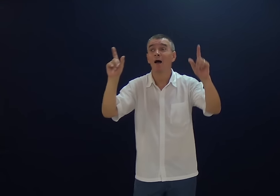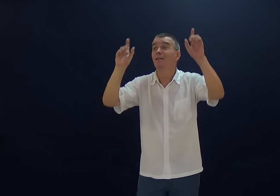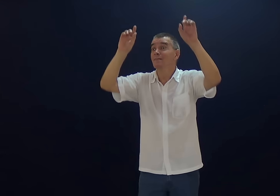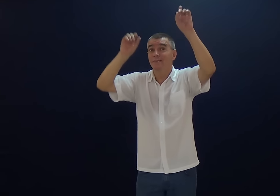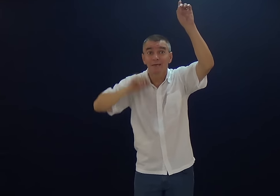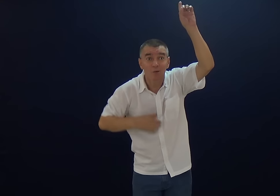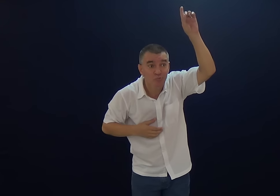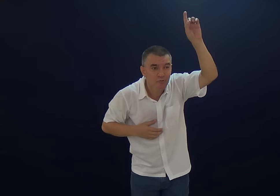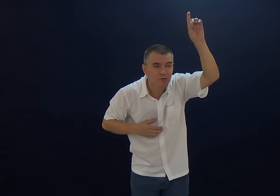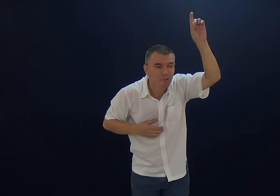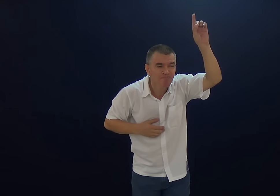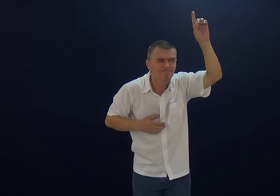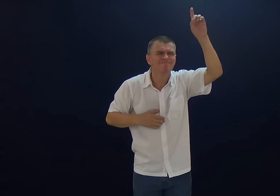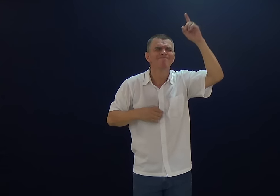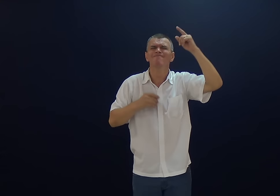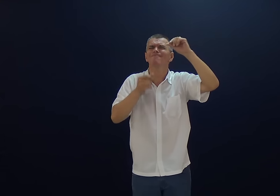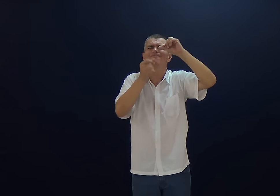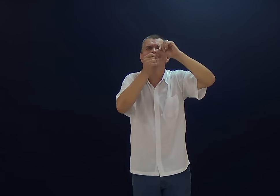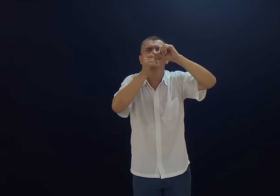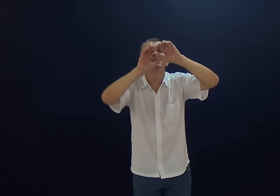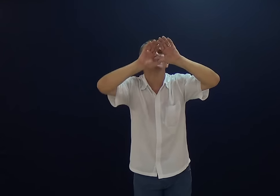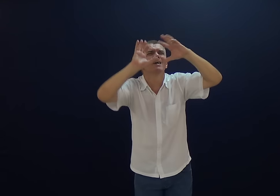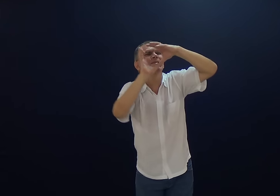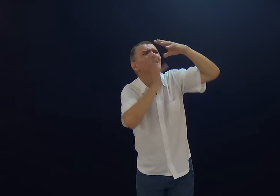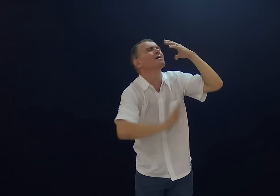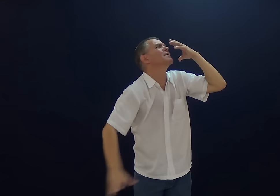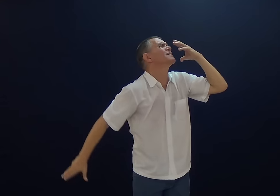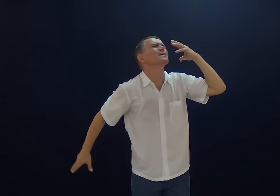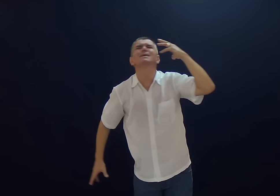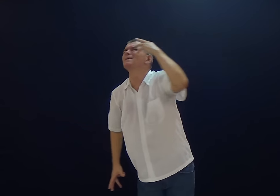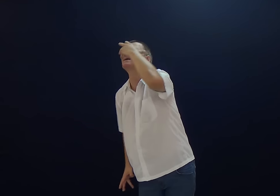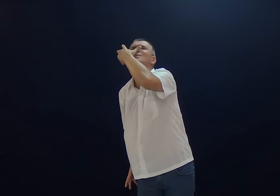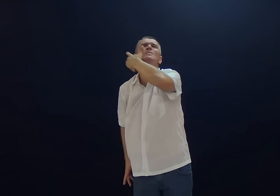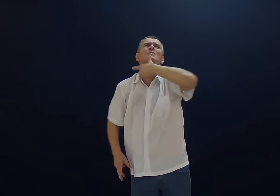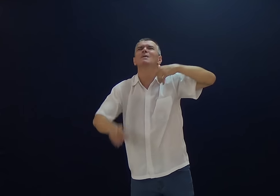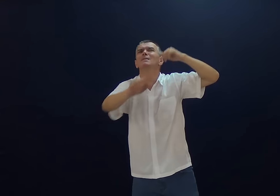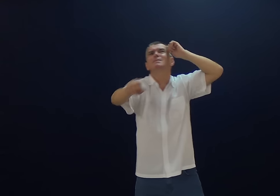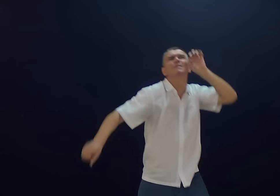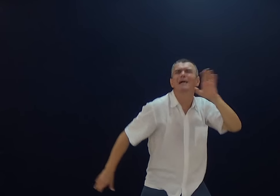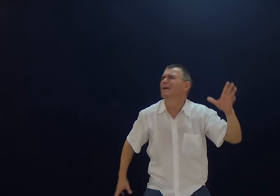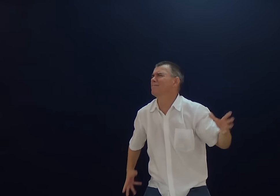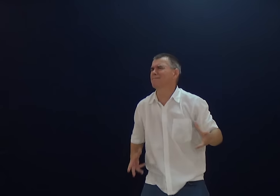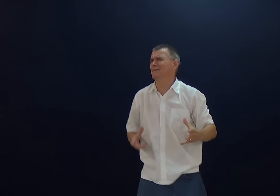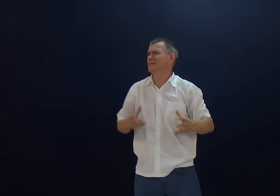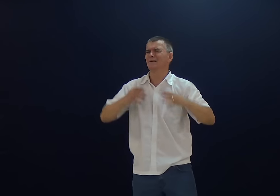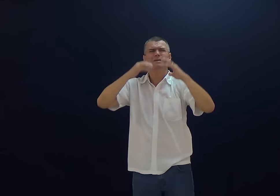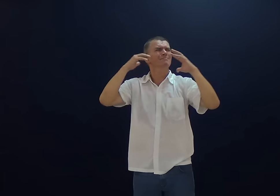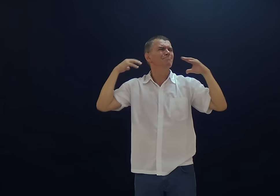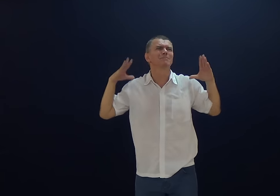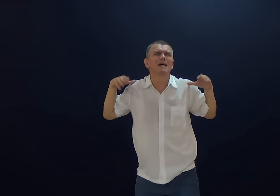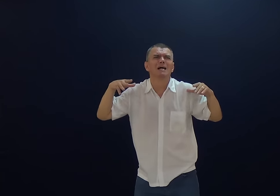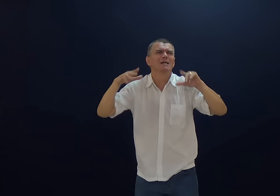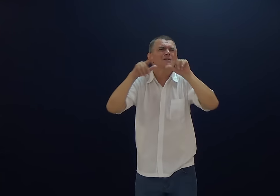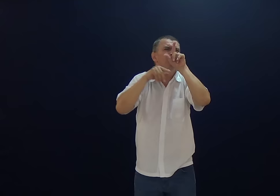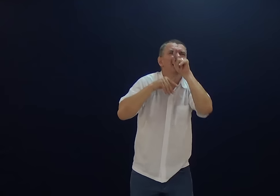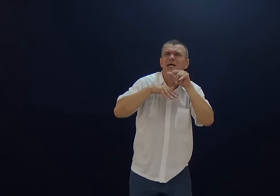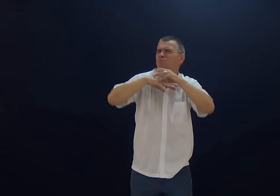ó Deus O Senhor que fez o céu Todas As Coisas